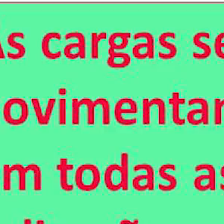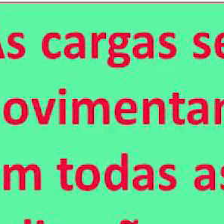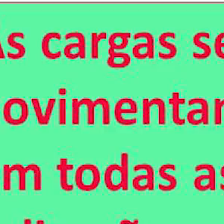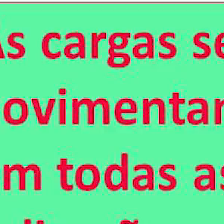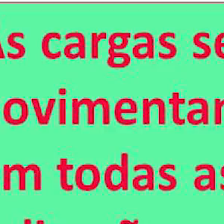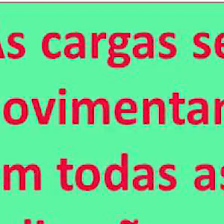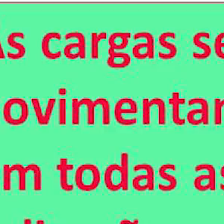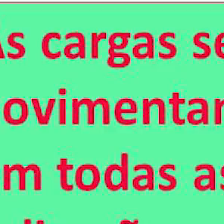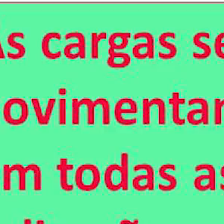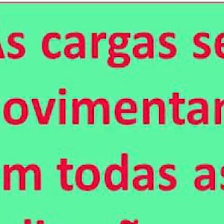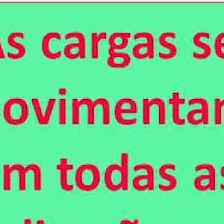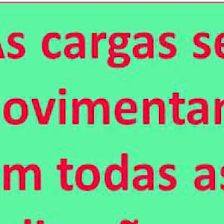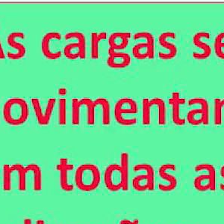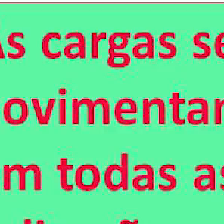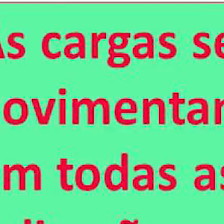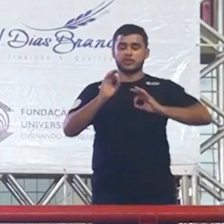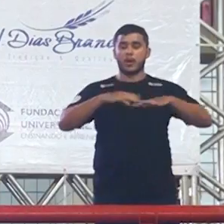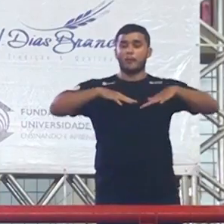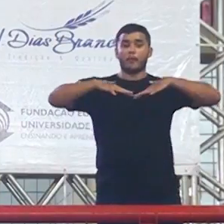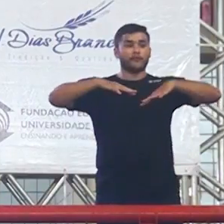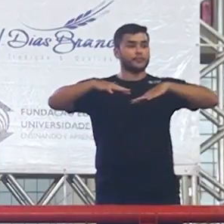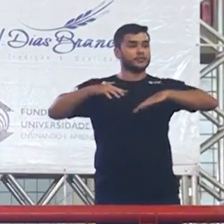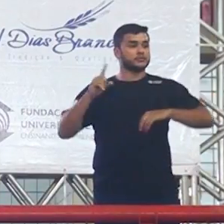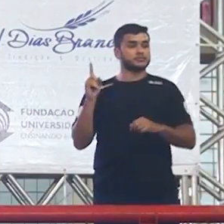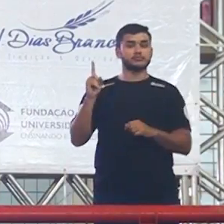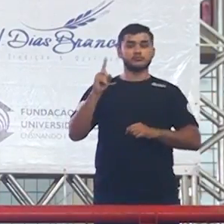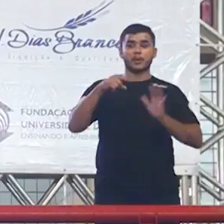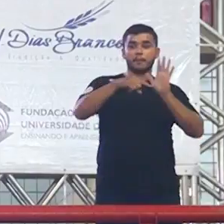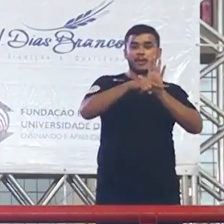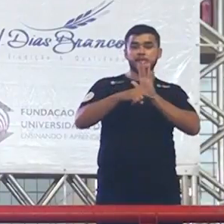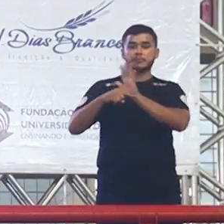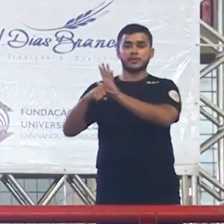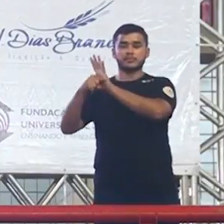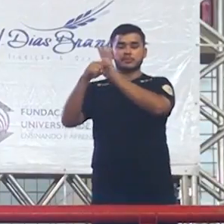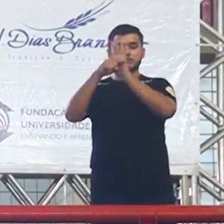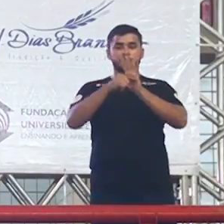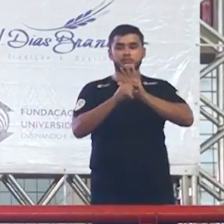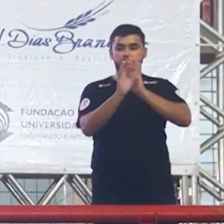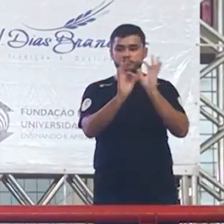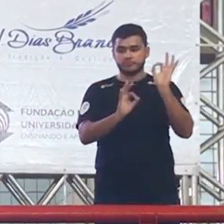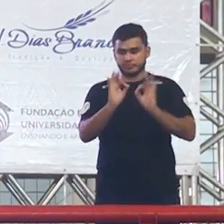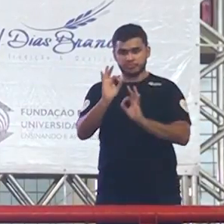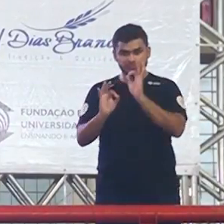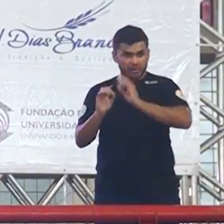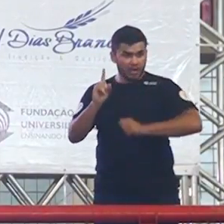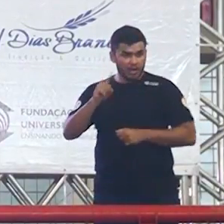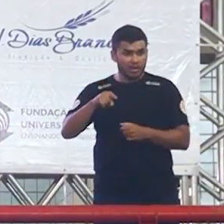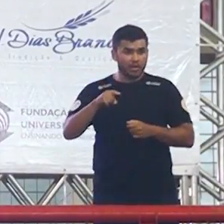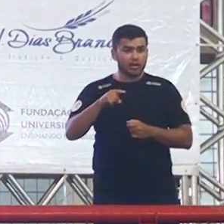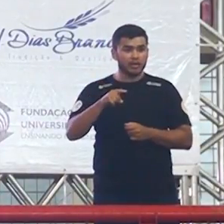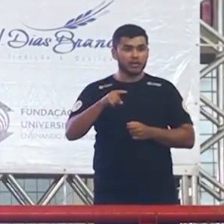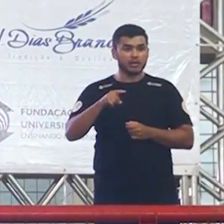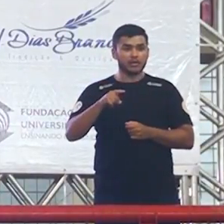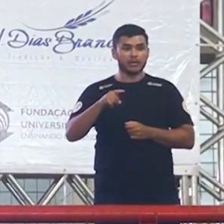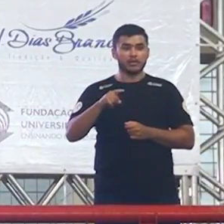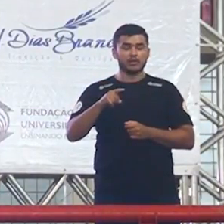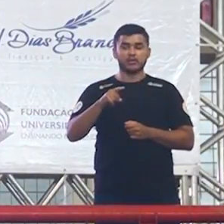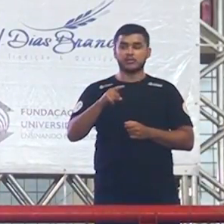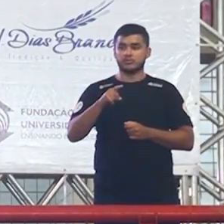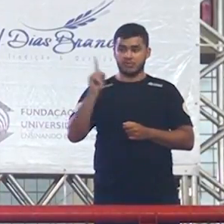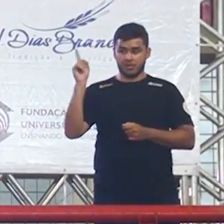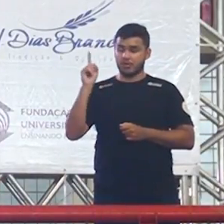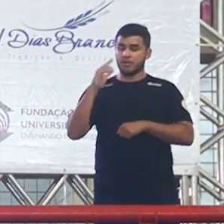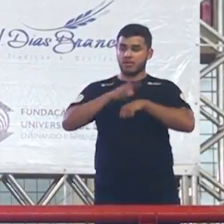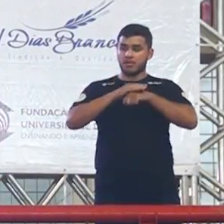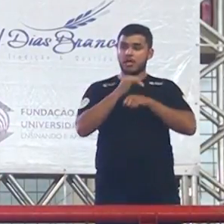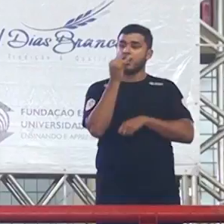que é? Elétrons se movimentando como? Altamente organizado. É, pessoal? Falem alto. Esses